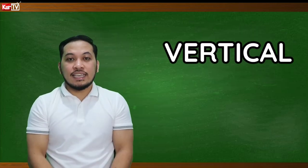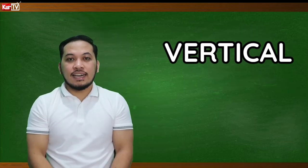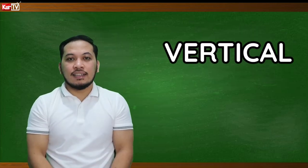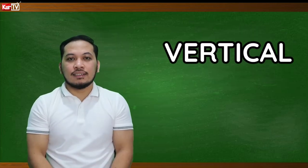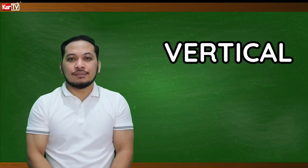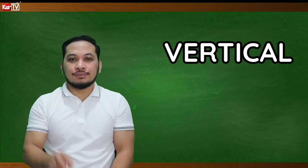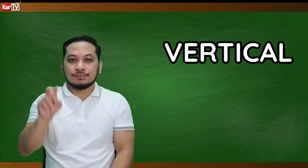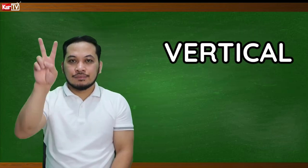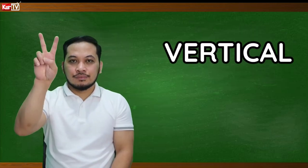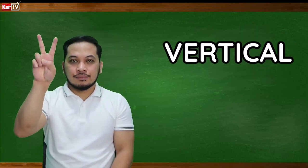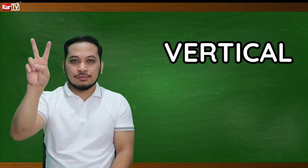Vertical.